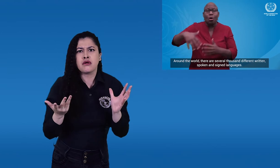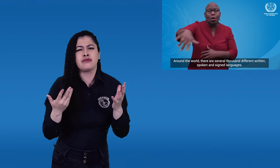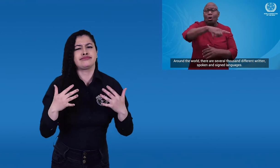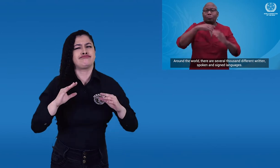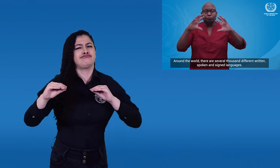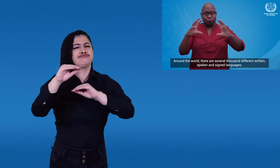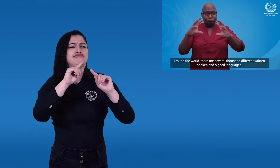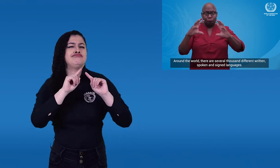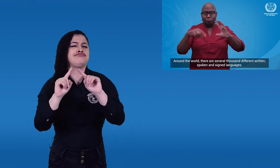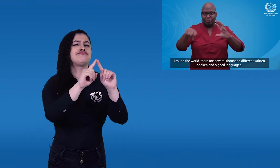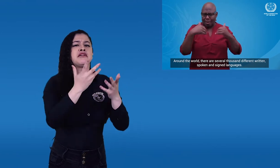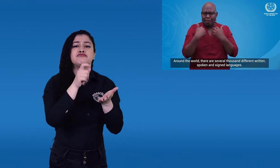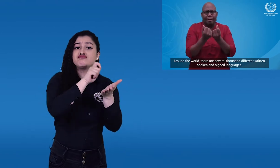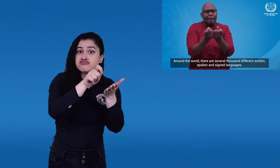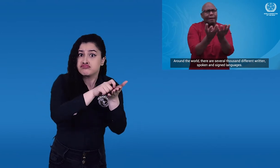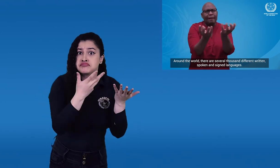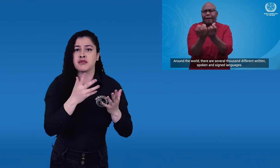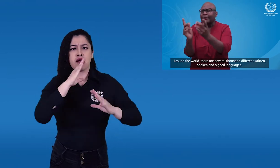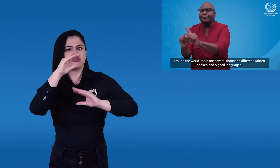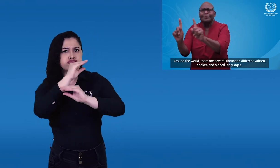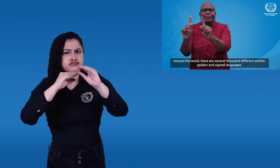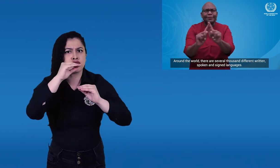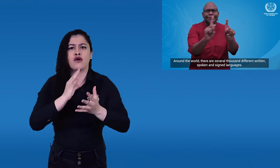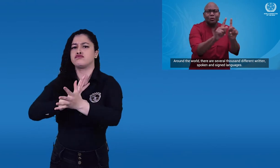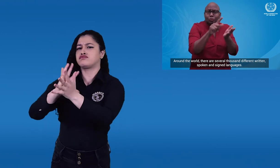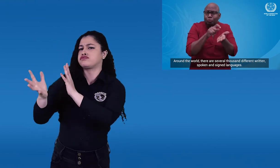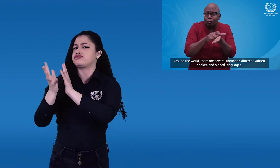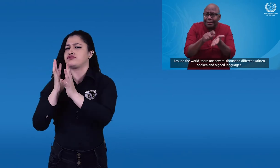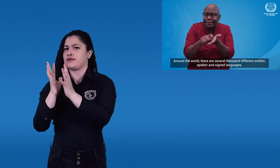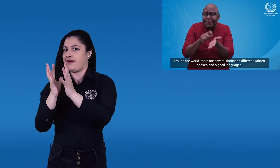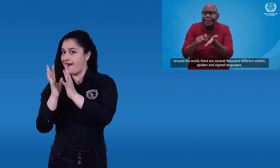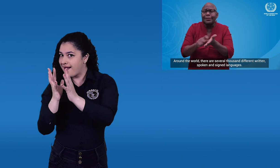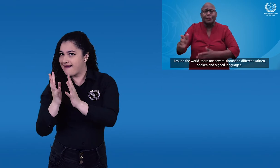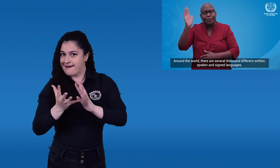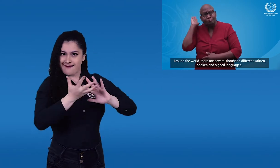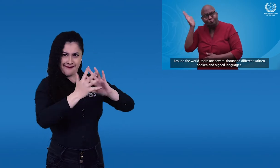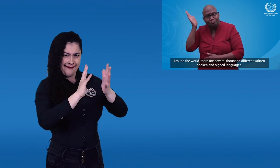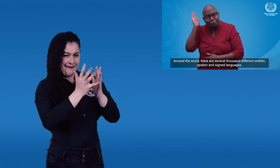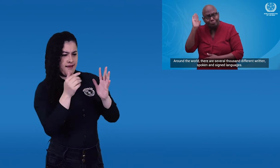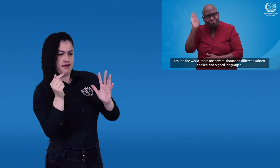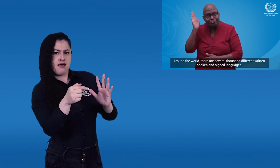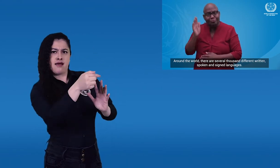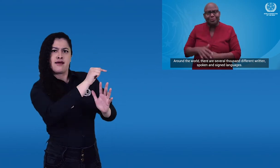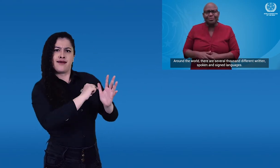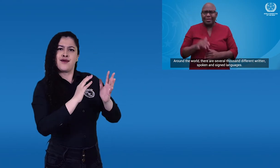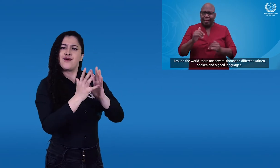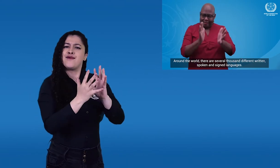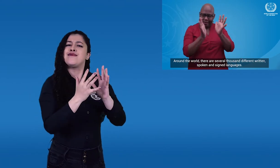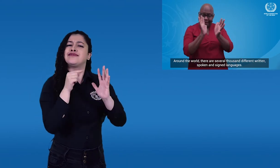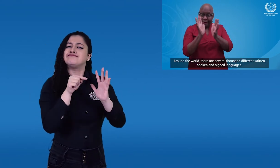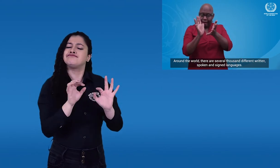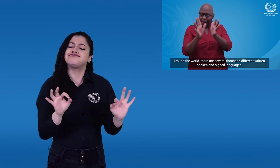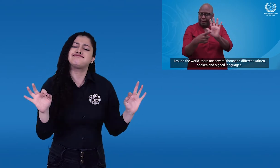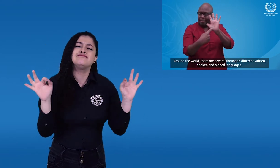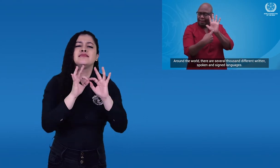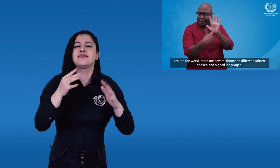en abril de 2022. En todo el mundo hay varios miles de